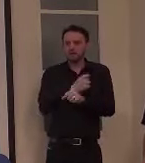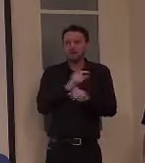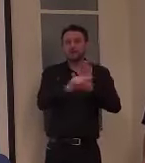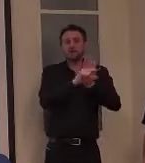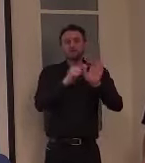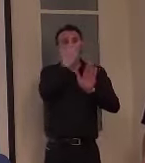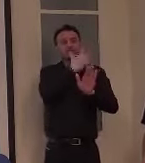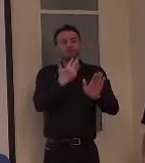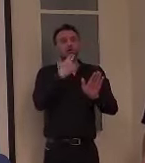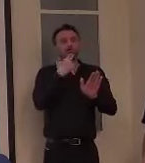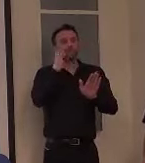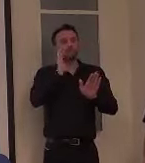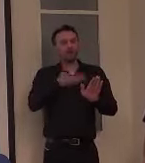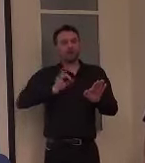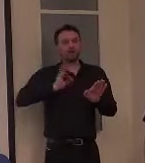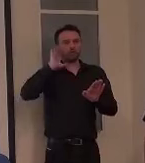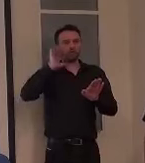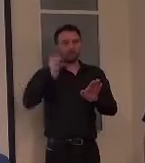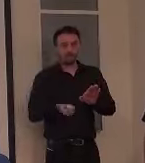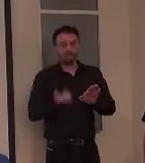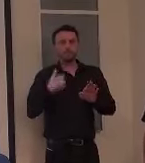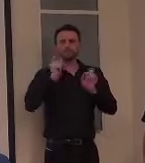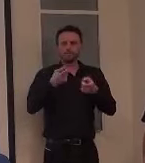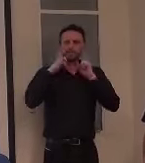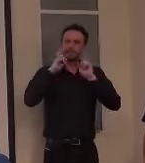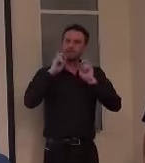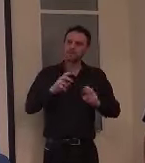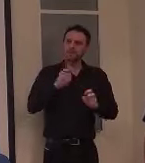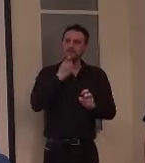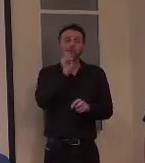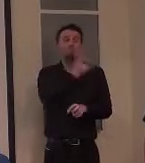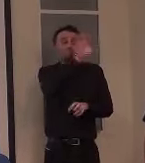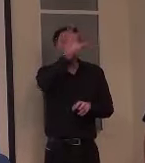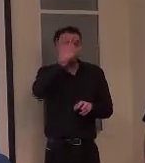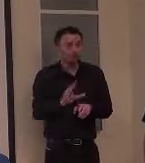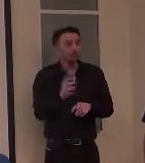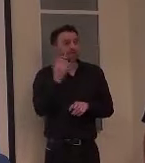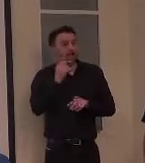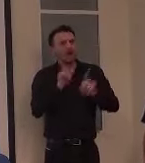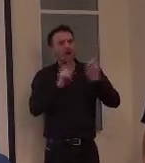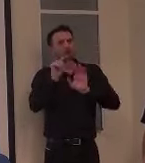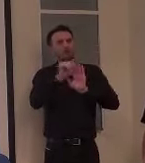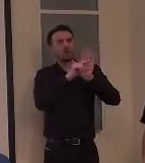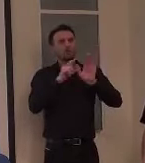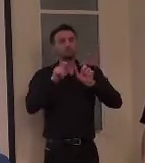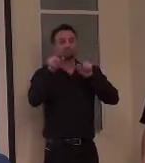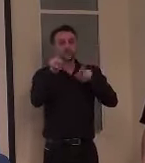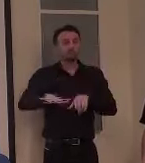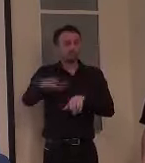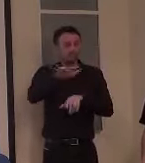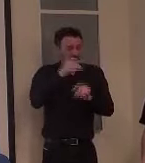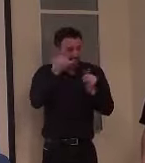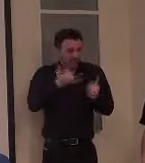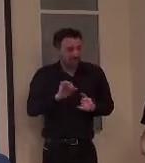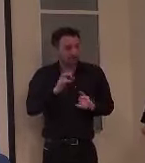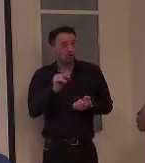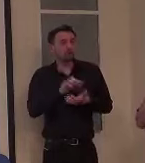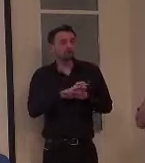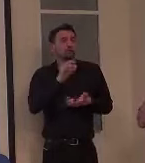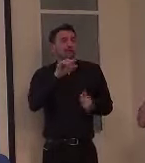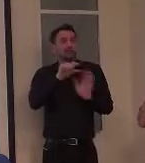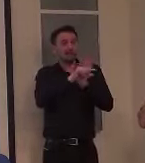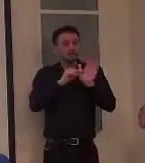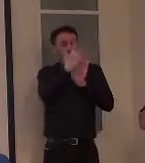resultados y 6 y además integrar un poco si en las propias habría alguna normativa local existentes y en relación con esta